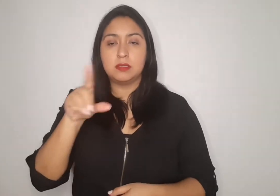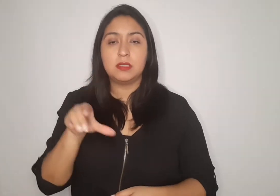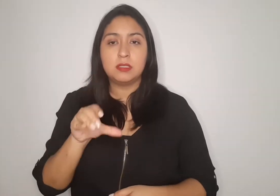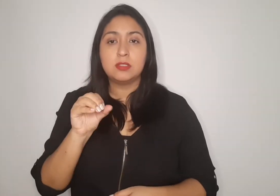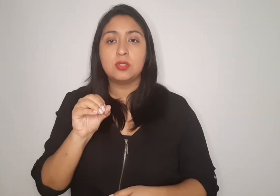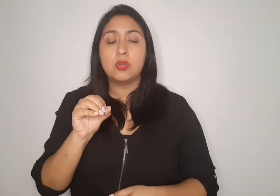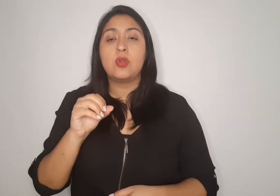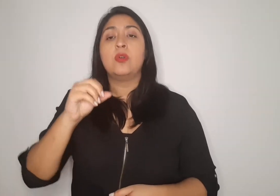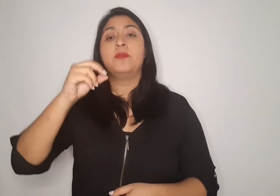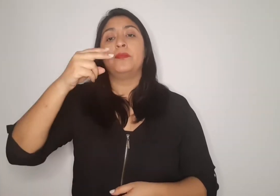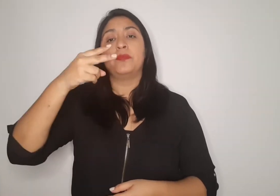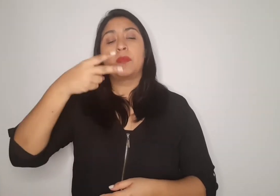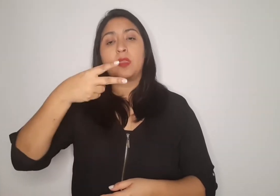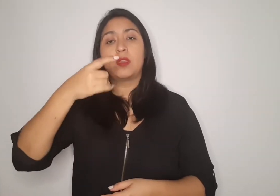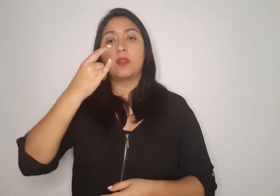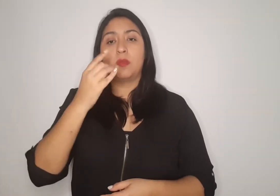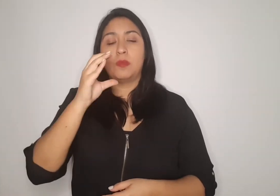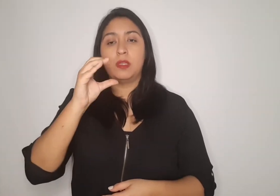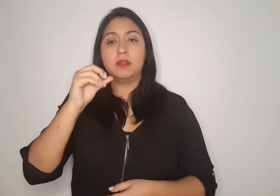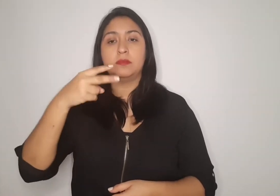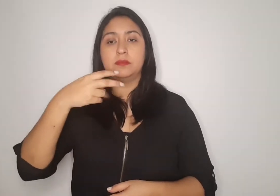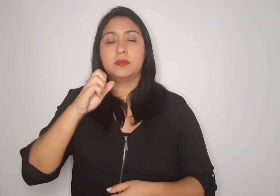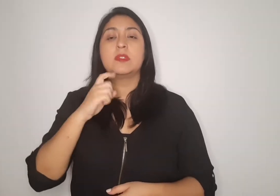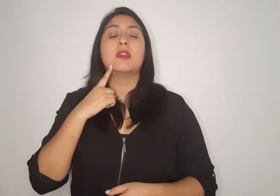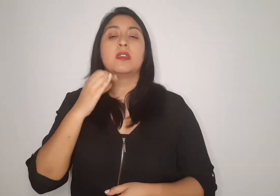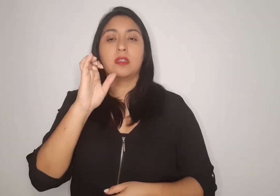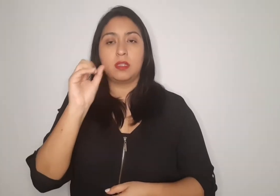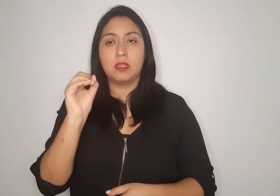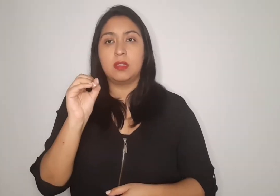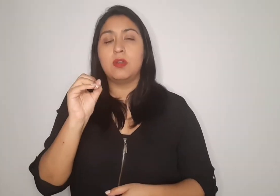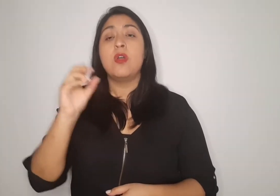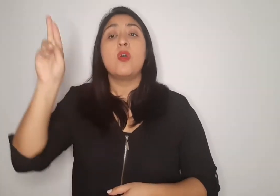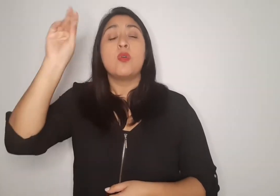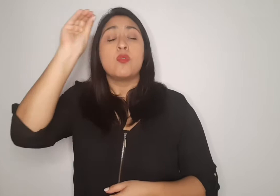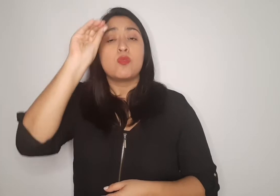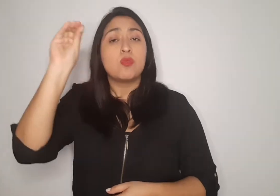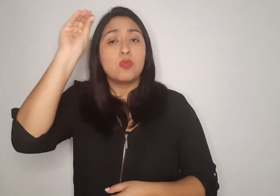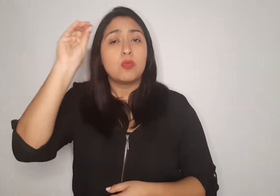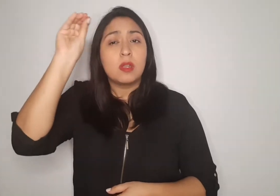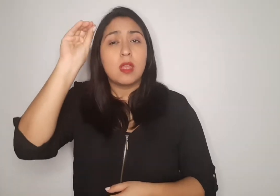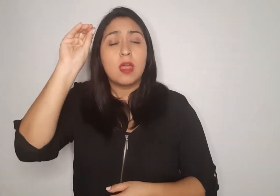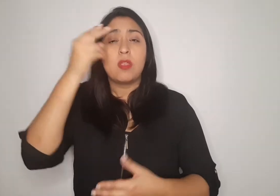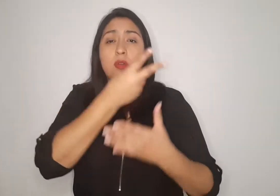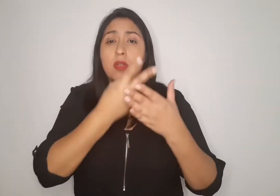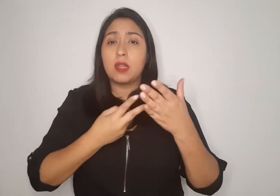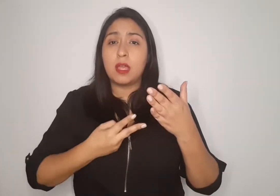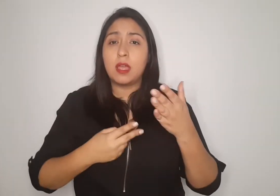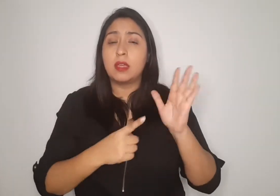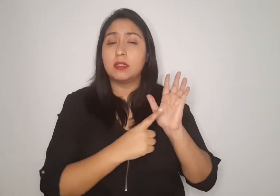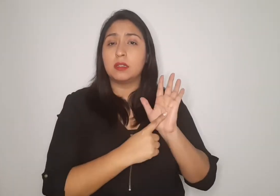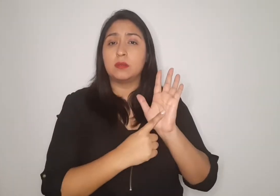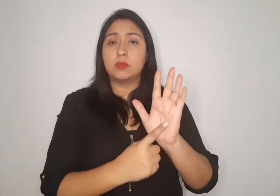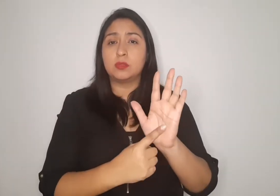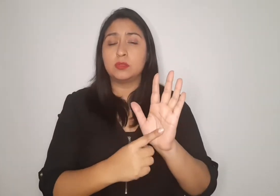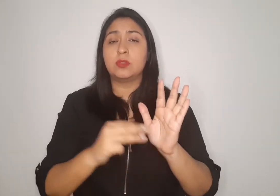Francisco Huichaqueo, curador artista de la exposición Huenu Pelón del Museo Arqueológico de Santiago,